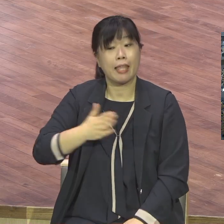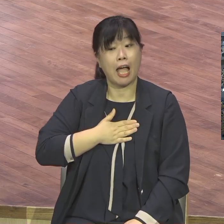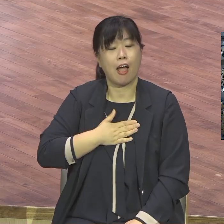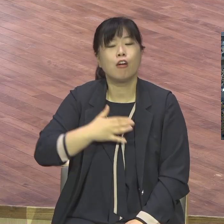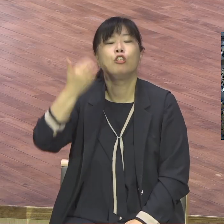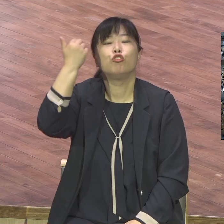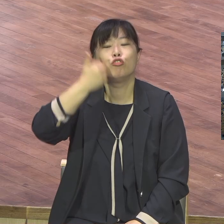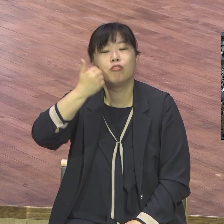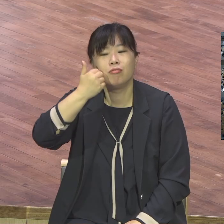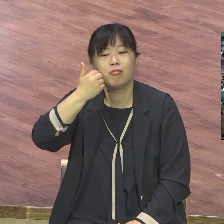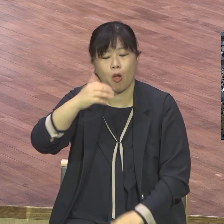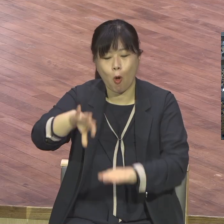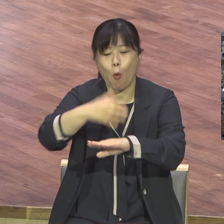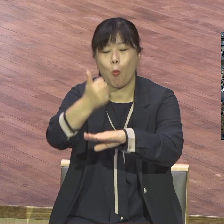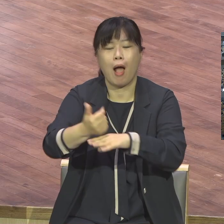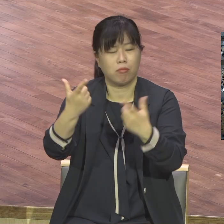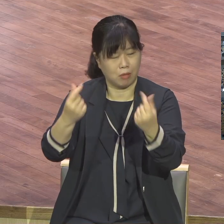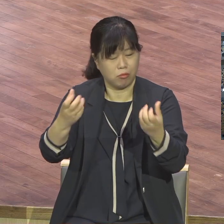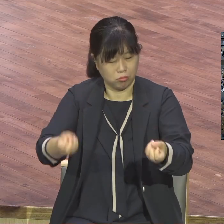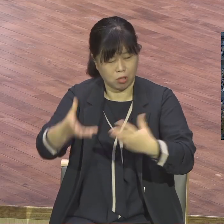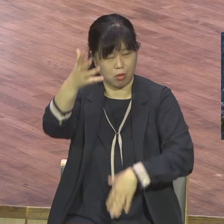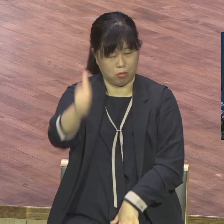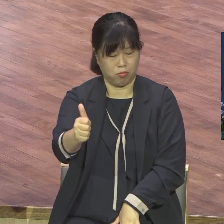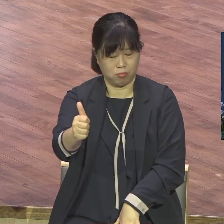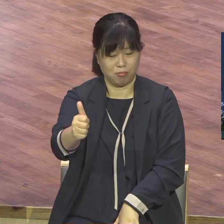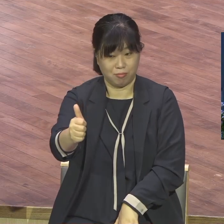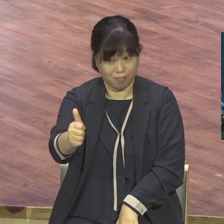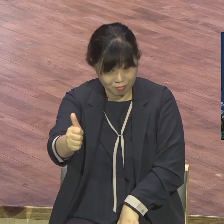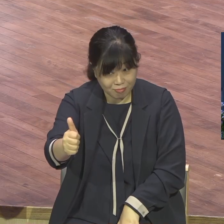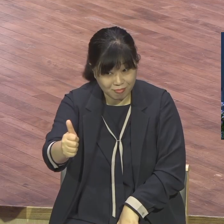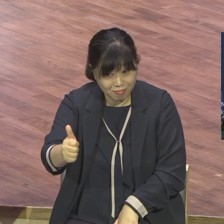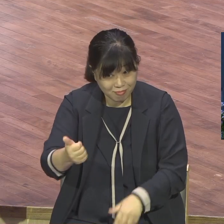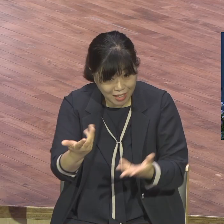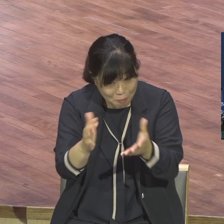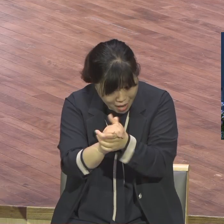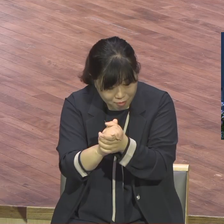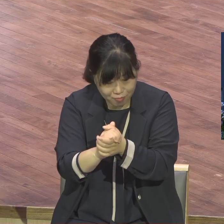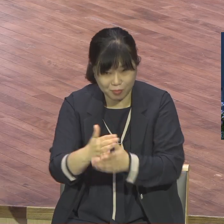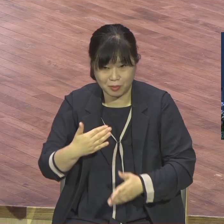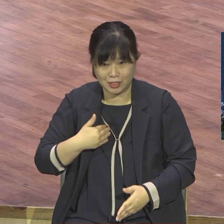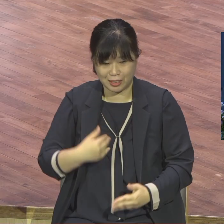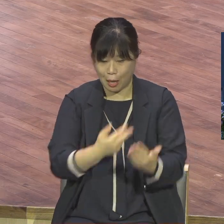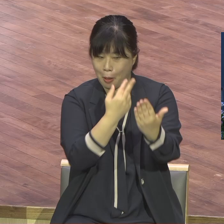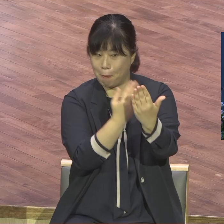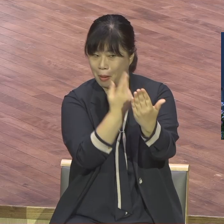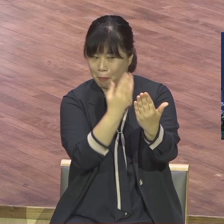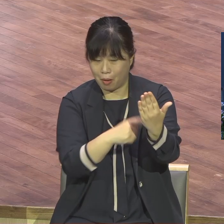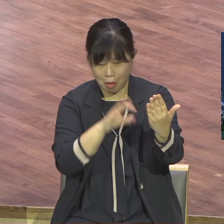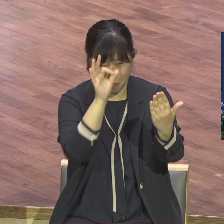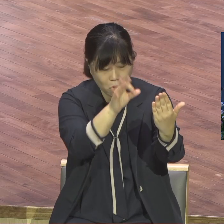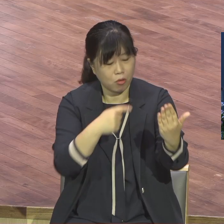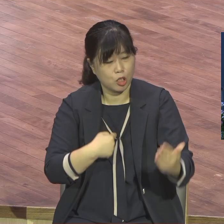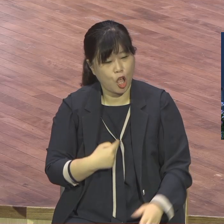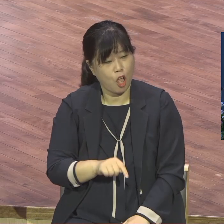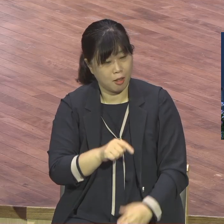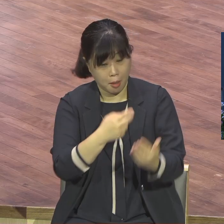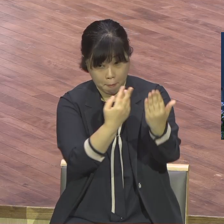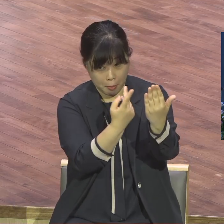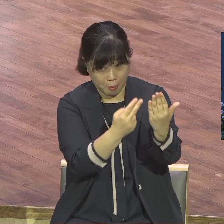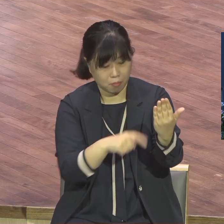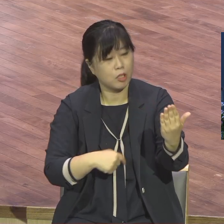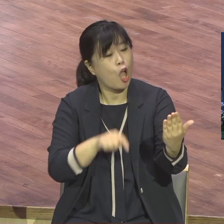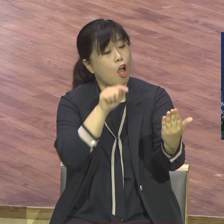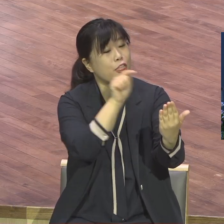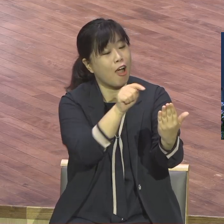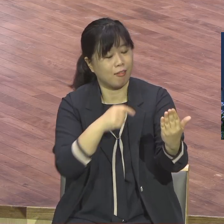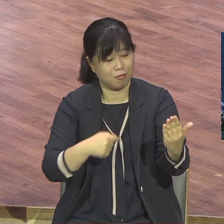세상이다. 그걸 여러분요 계속 혼자 외치세요. 그걸처럼 너 왕 같은 세상이야.